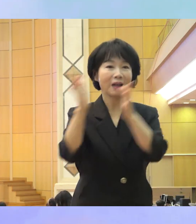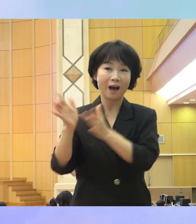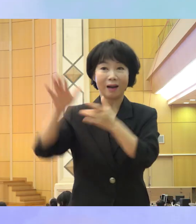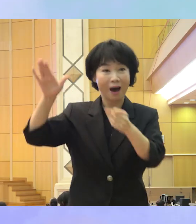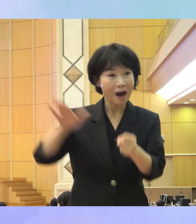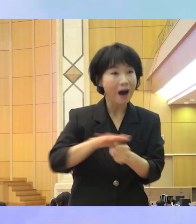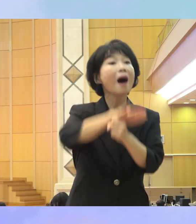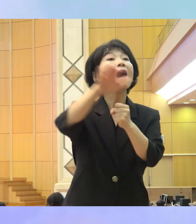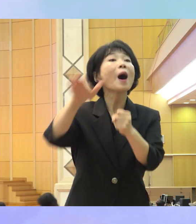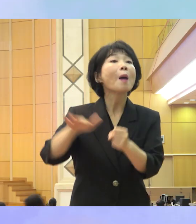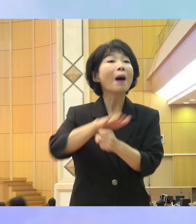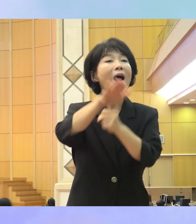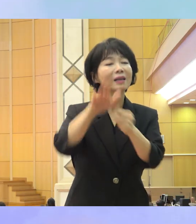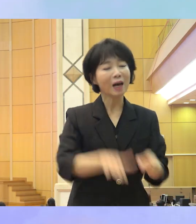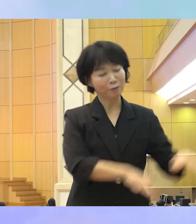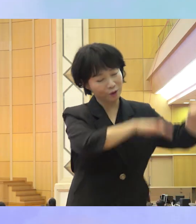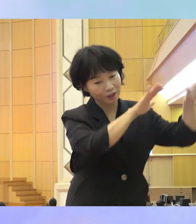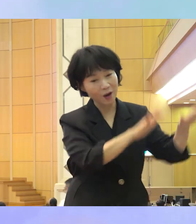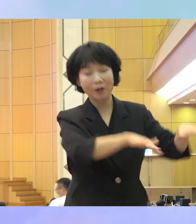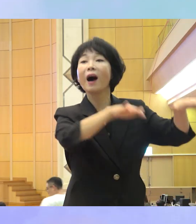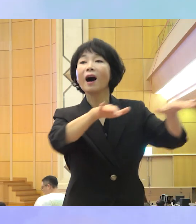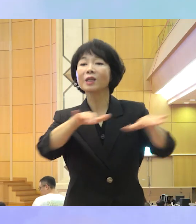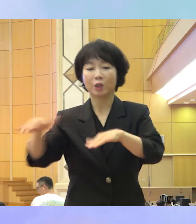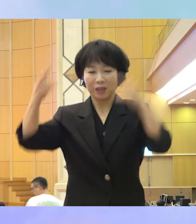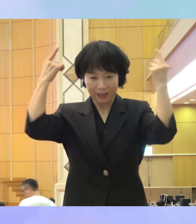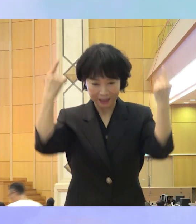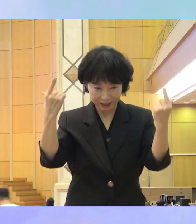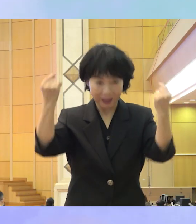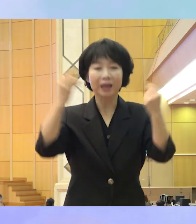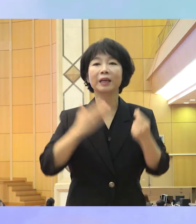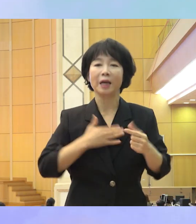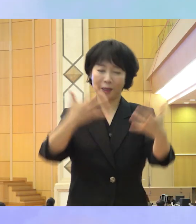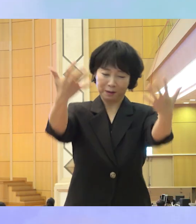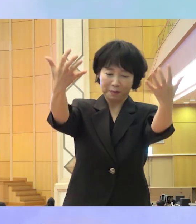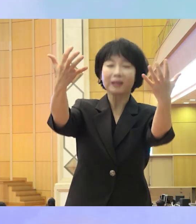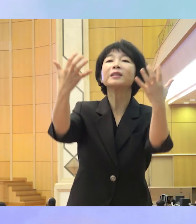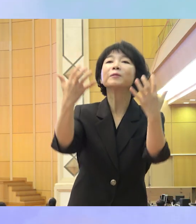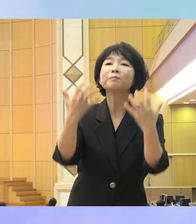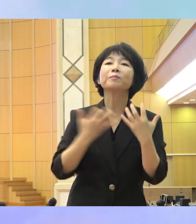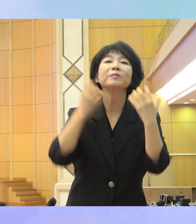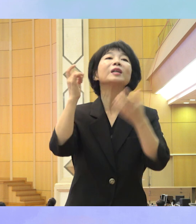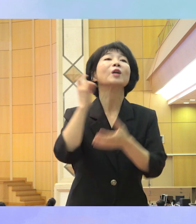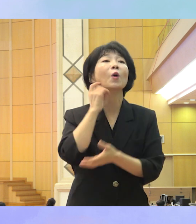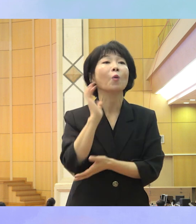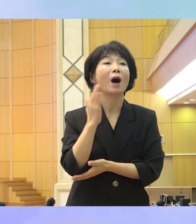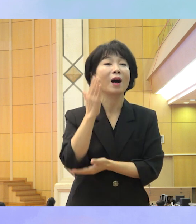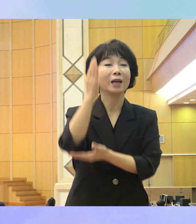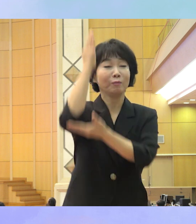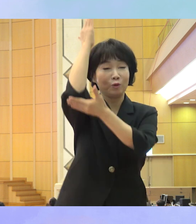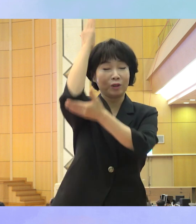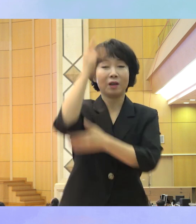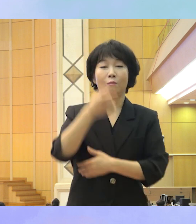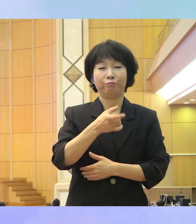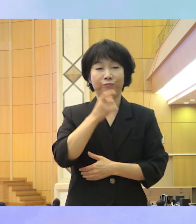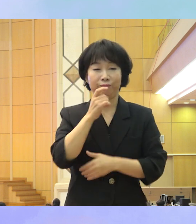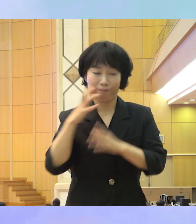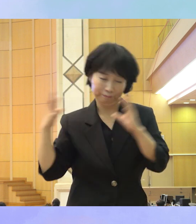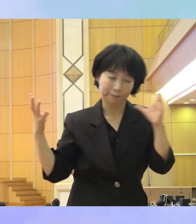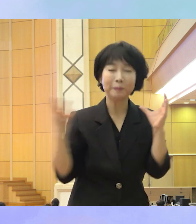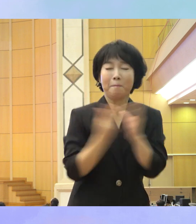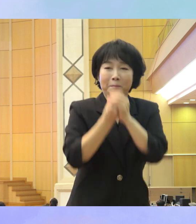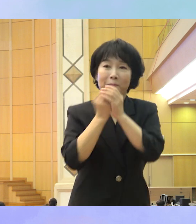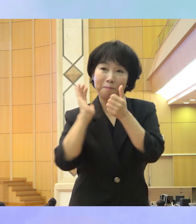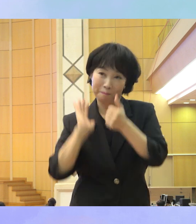예수의 사랑, 바다 물결같이 내게 임하니 영광의